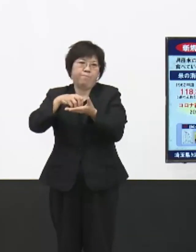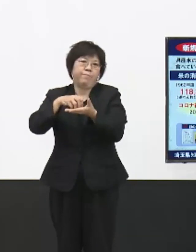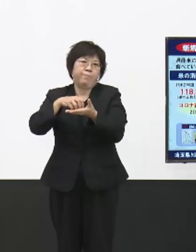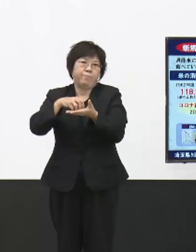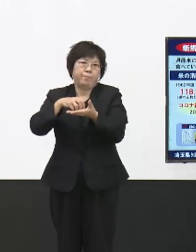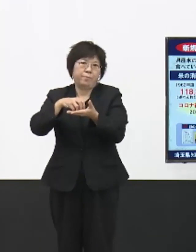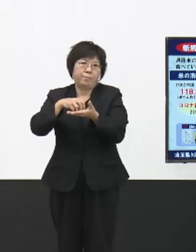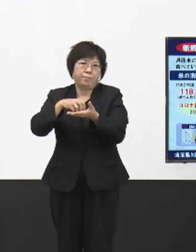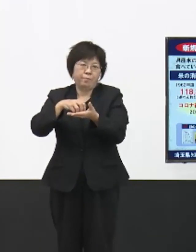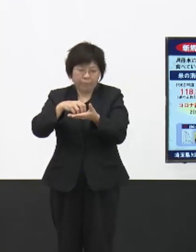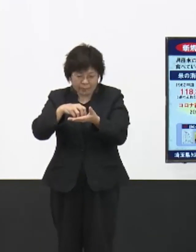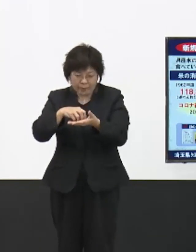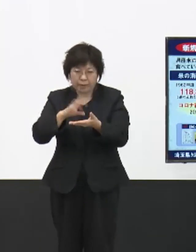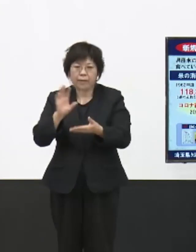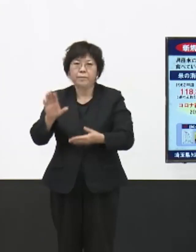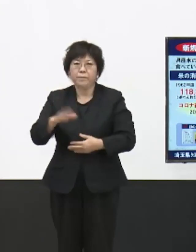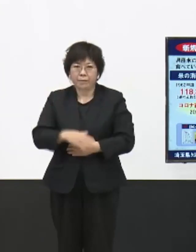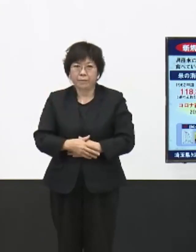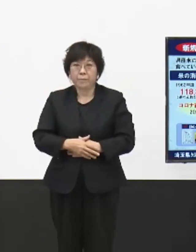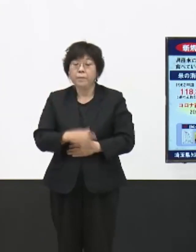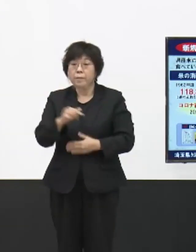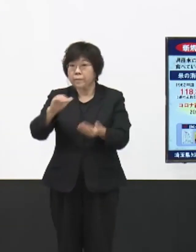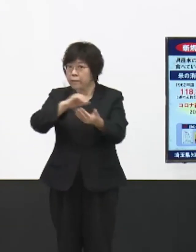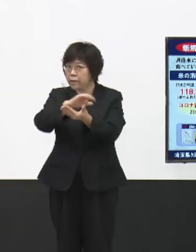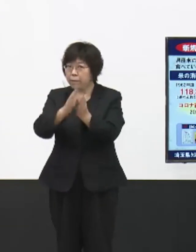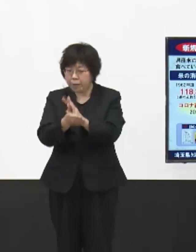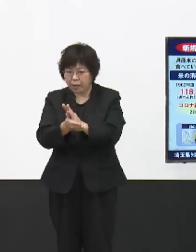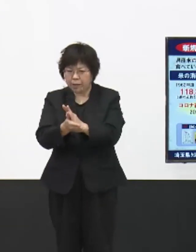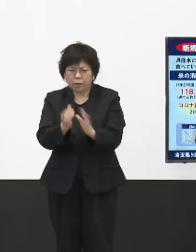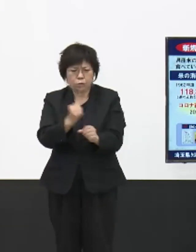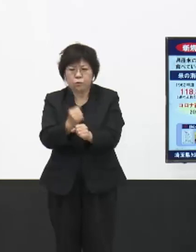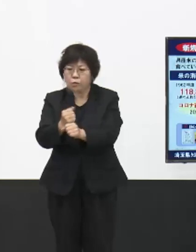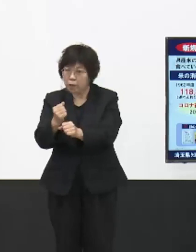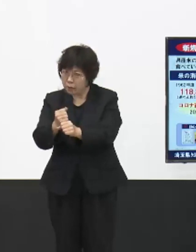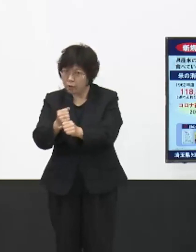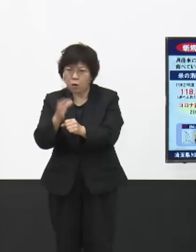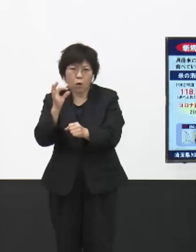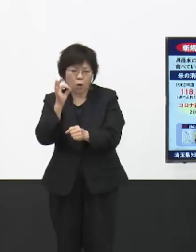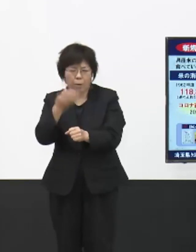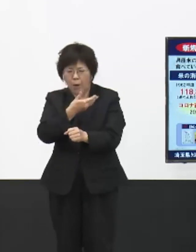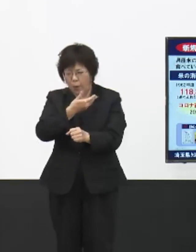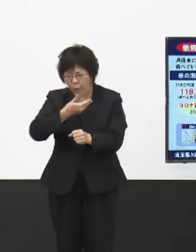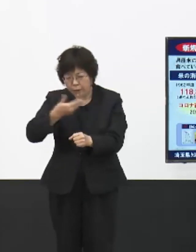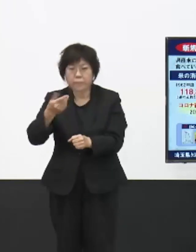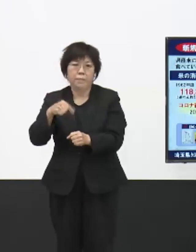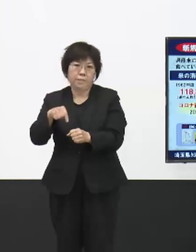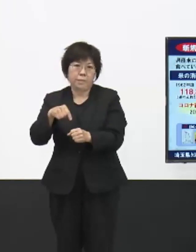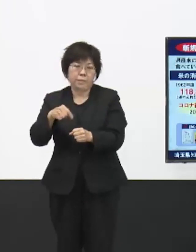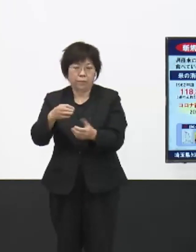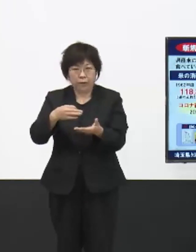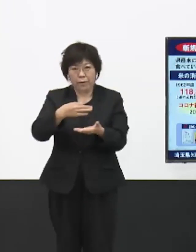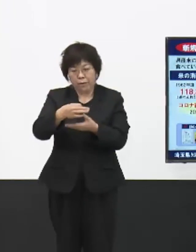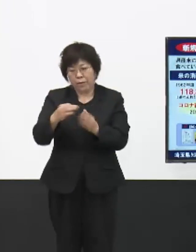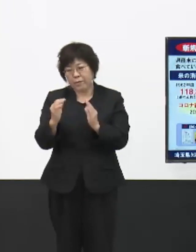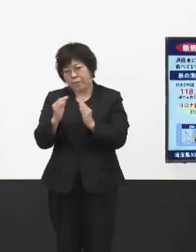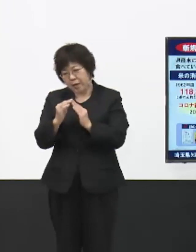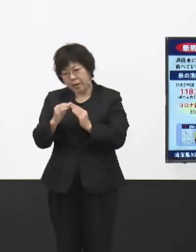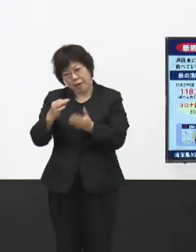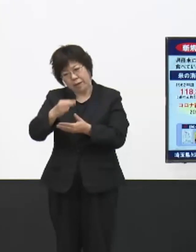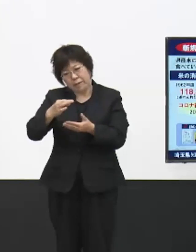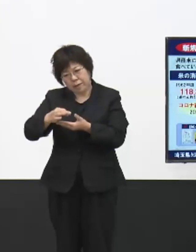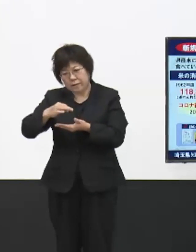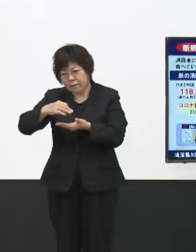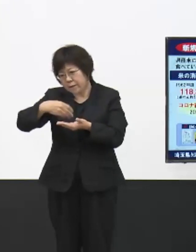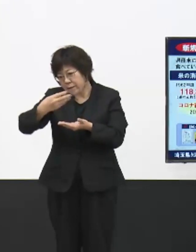優良ブランドであります。このような埼玉県のおいしいお米を家庭で召し上がっていただくため、新米が出そろ